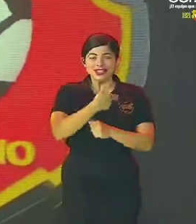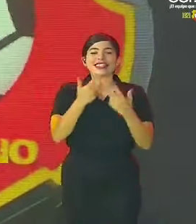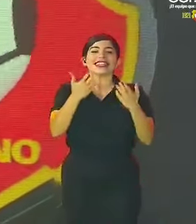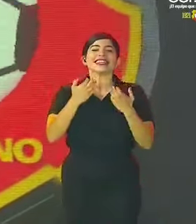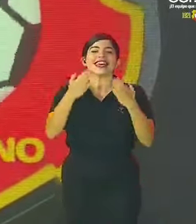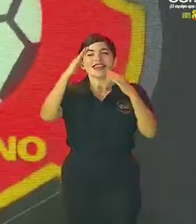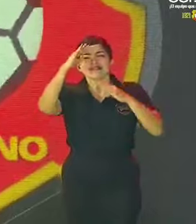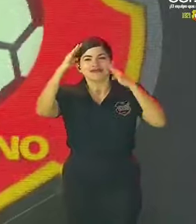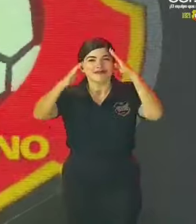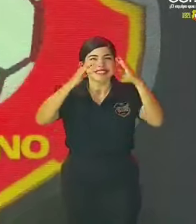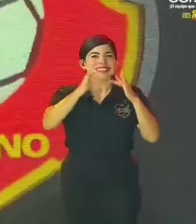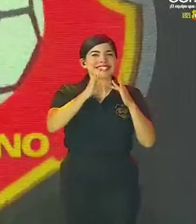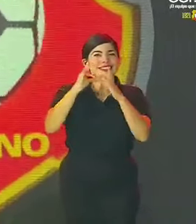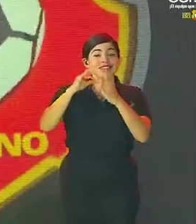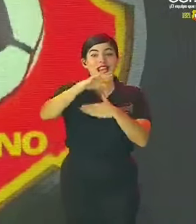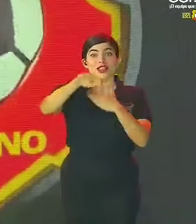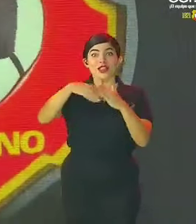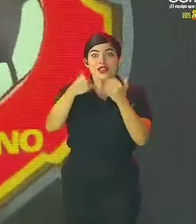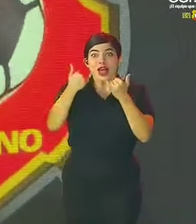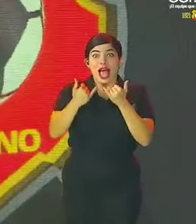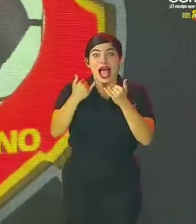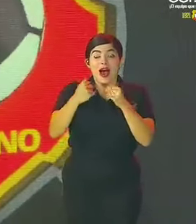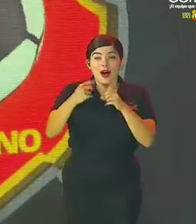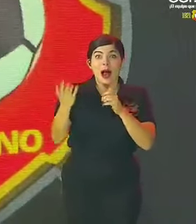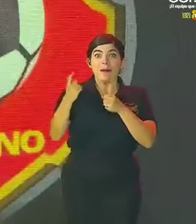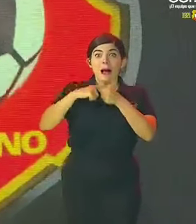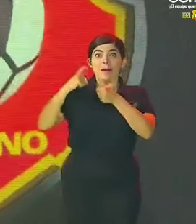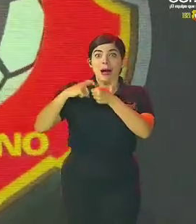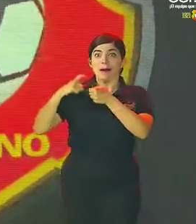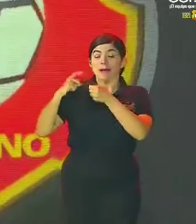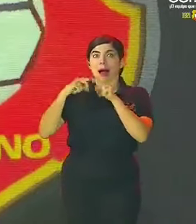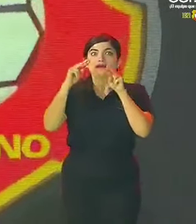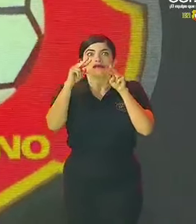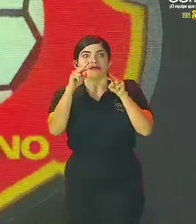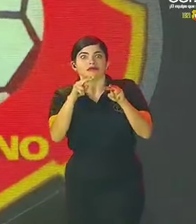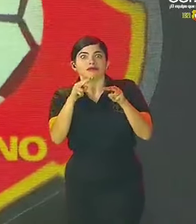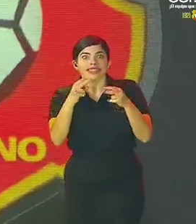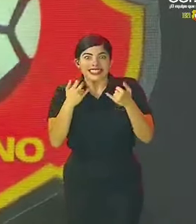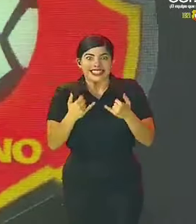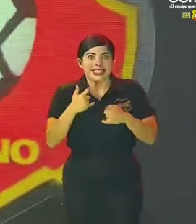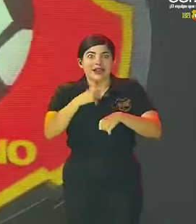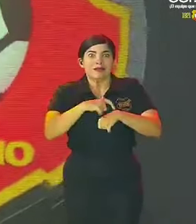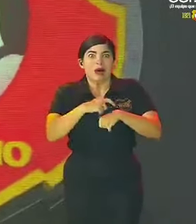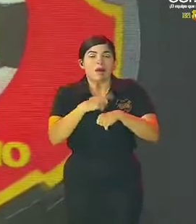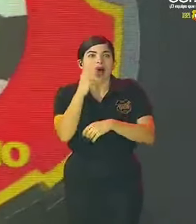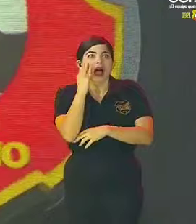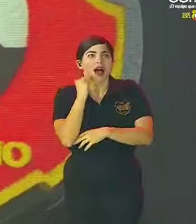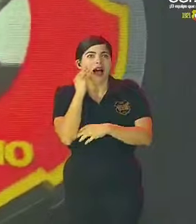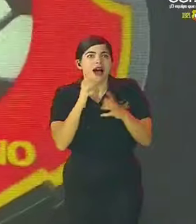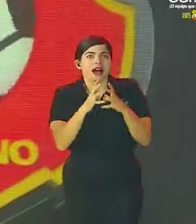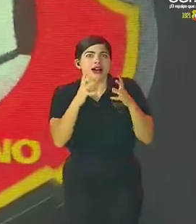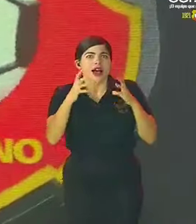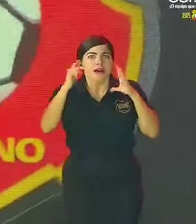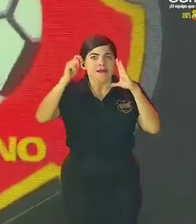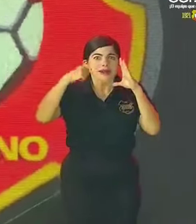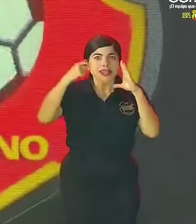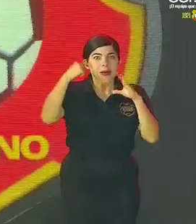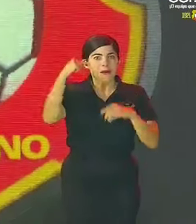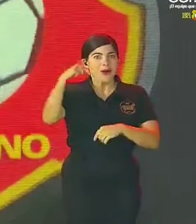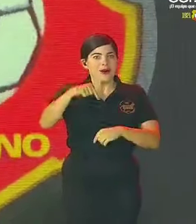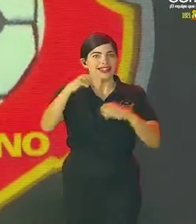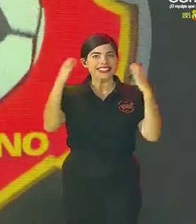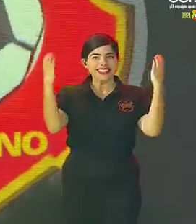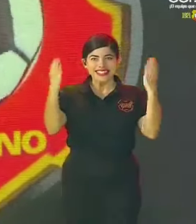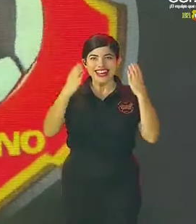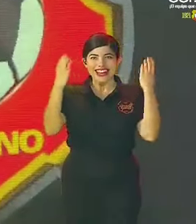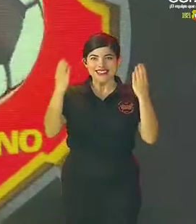de una forma muy especial a todos los que se están conectando en este momento y están viviendo esta gran transmisión para esta